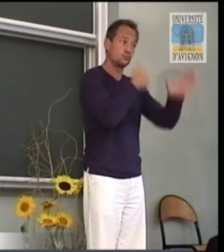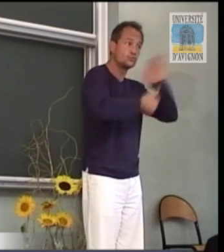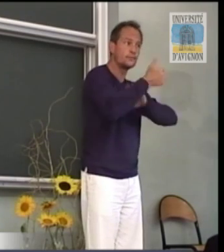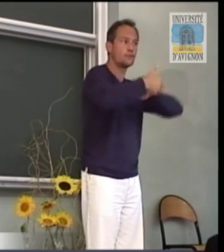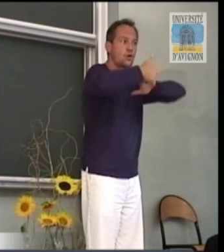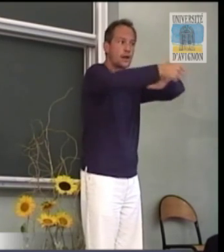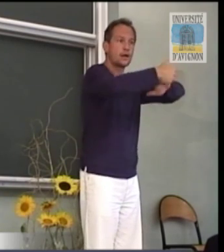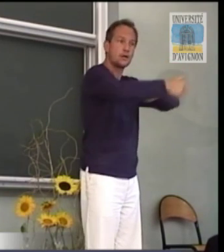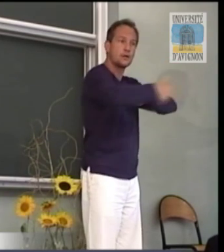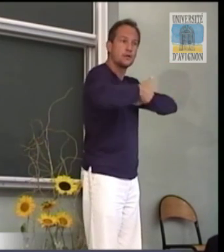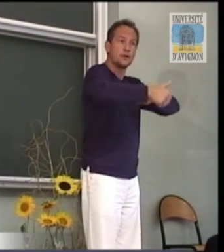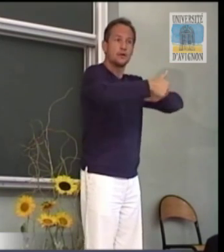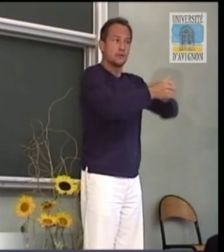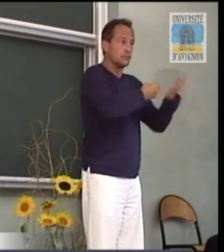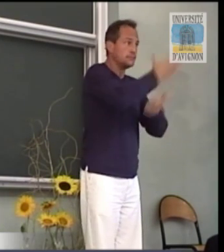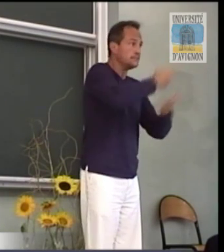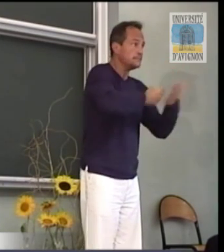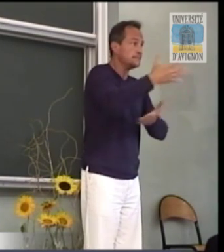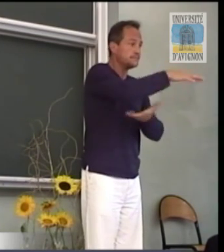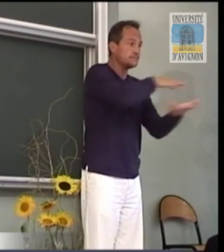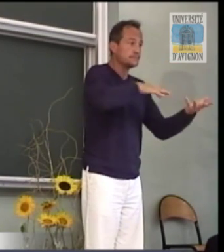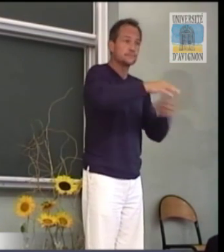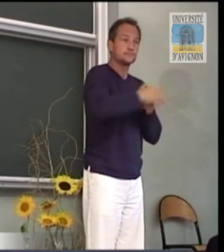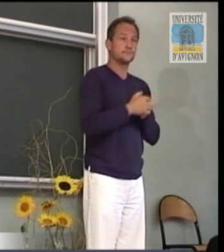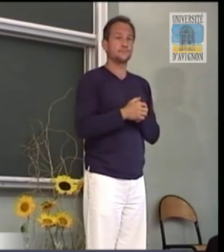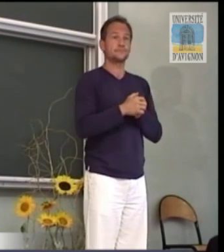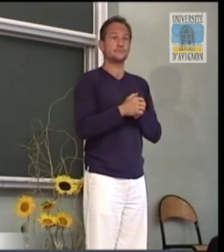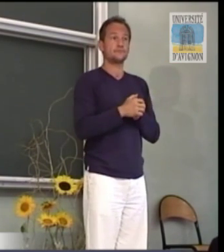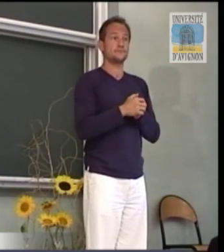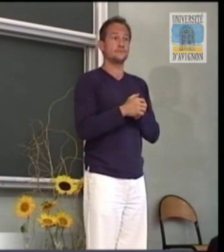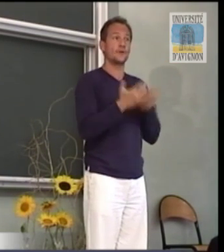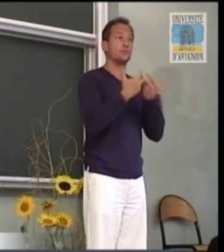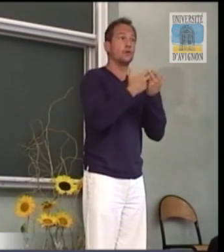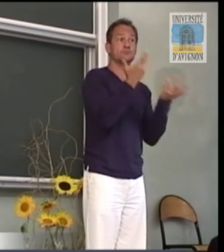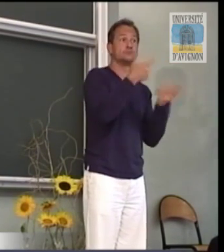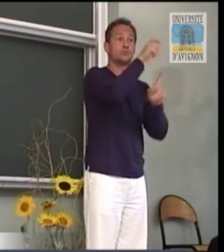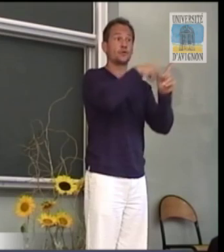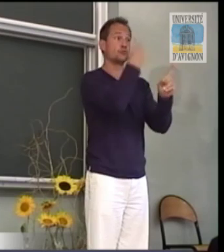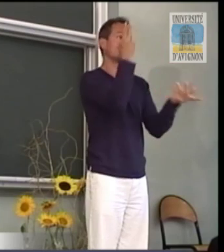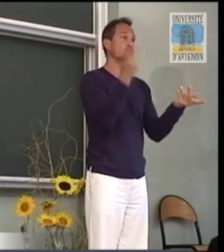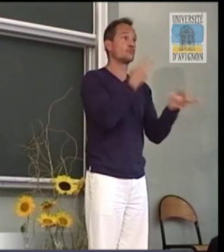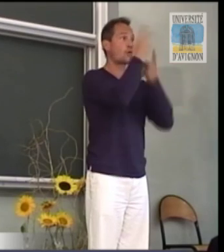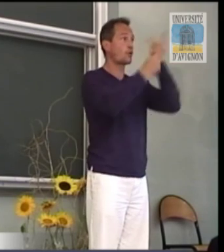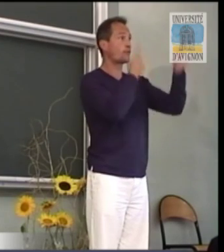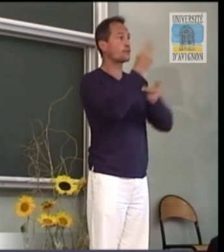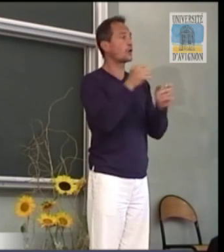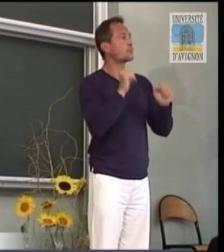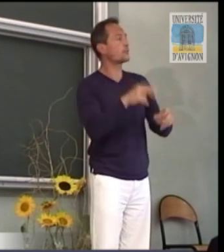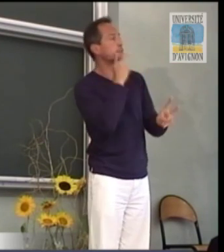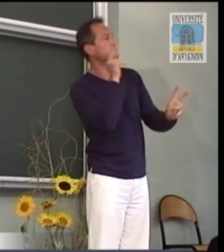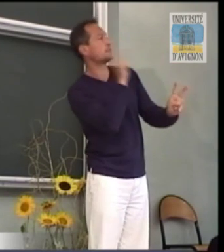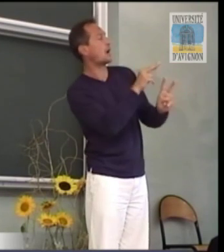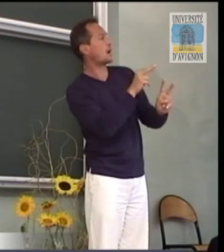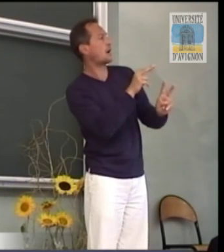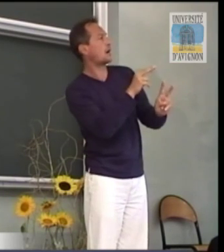l'information. Ça veut dire aussi que tous les publics n'étant pas aveugles peuvent aussi le lire, qui sont en situation de handicap. Ça leur